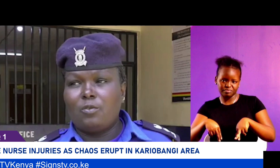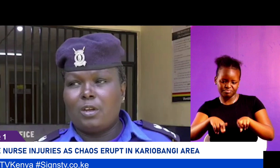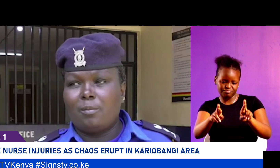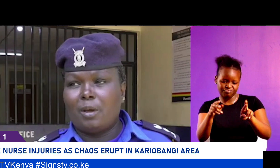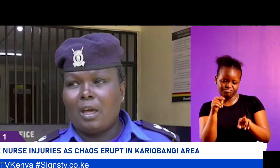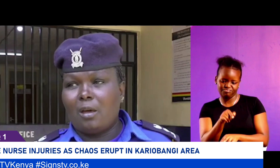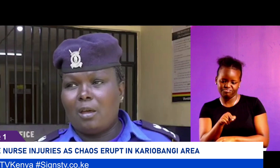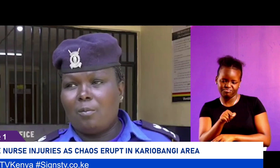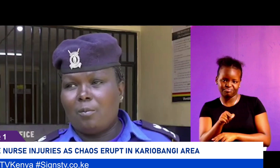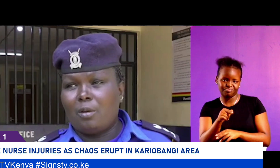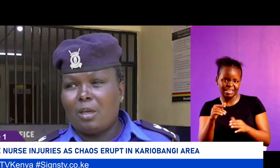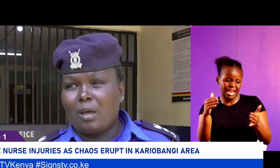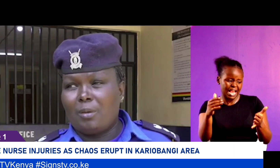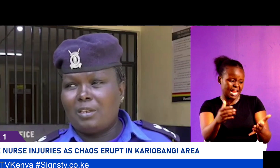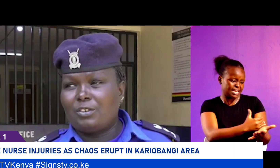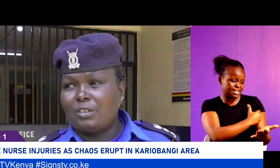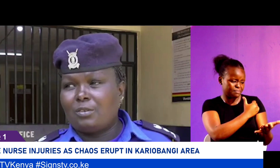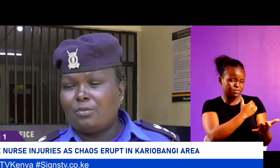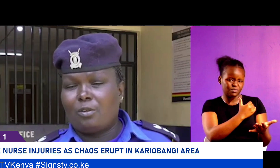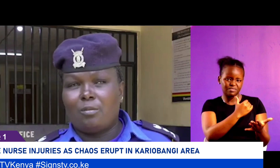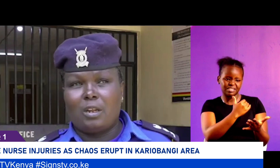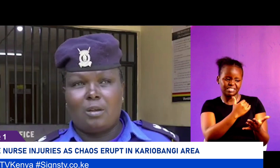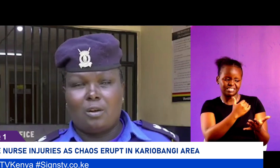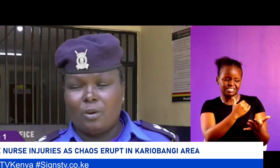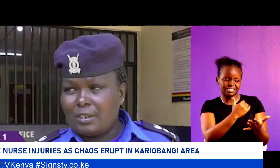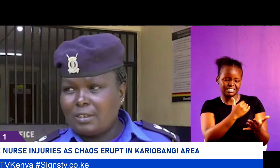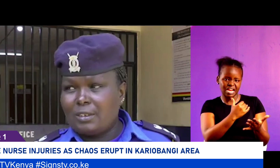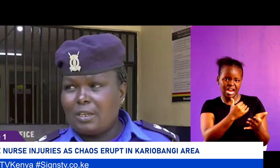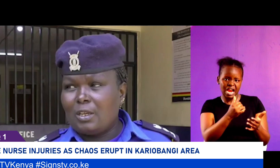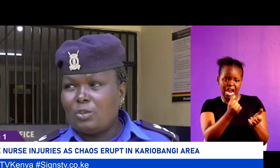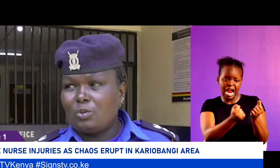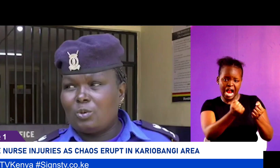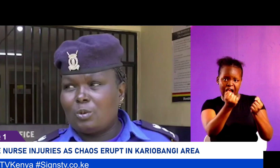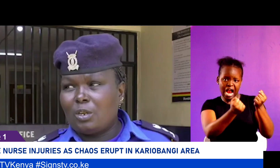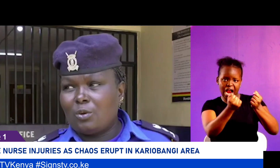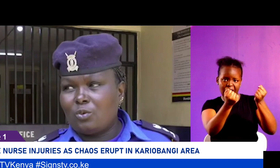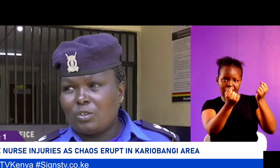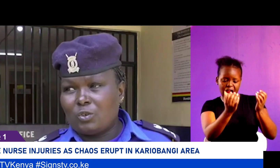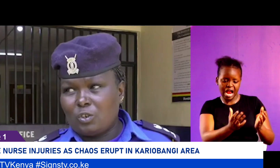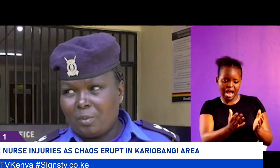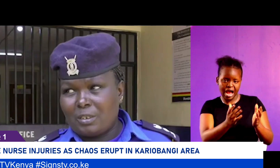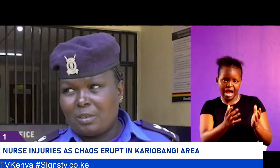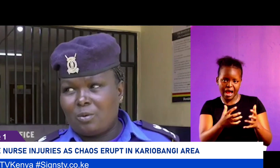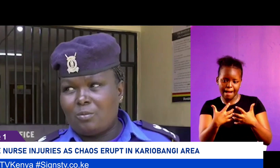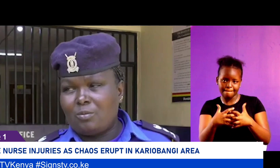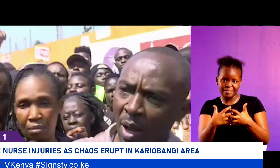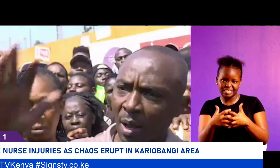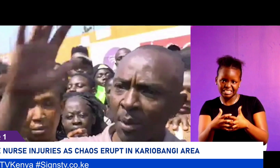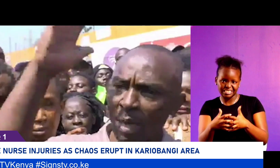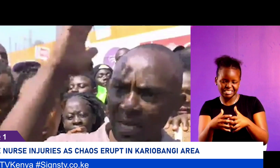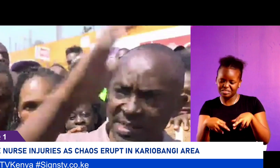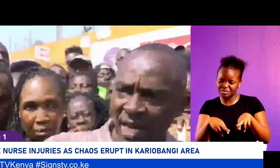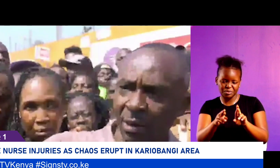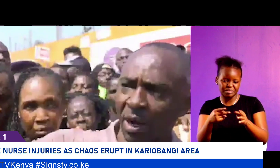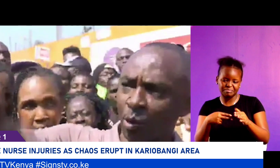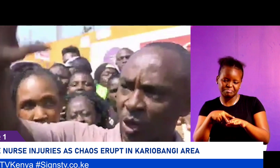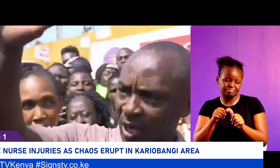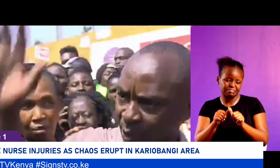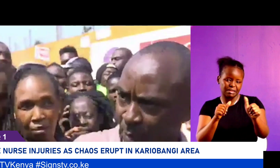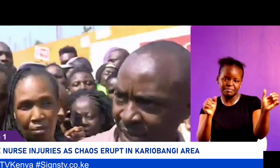removing carpentries from the lorries, so the road was not passable. Wakamobiliziana wakakuja